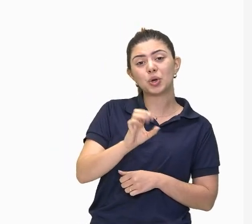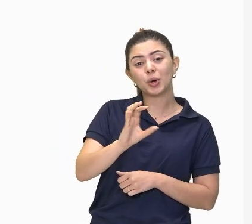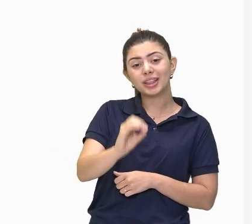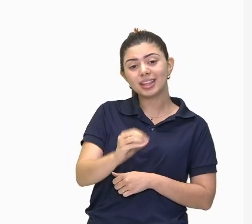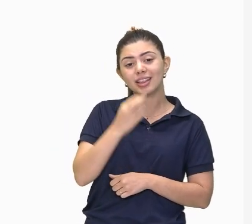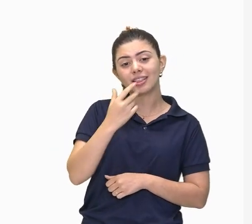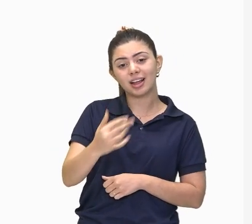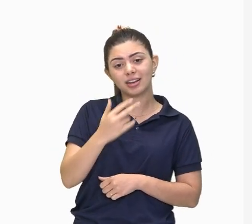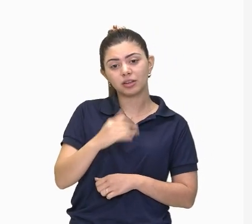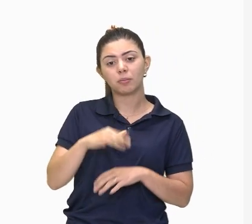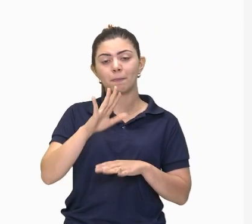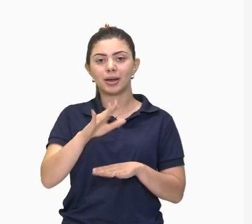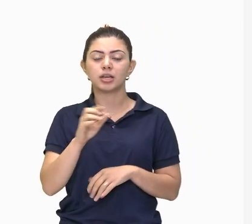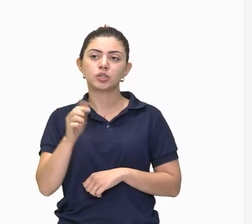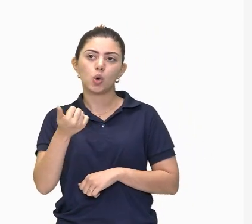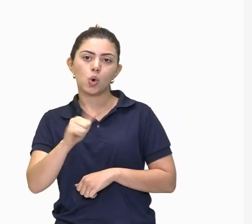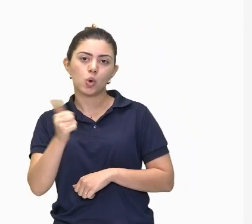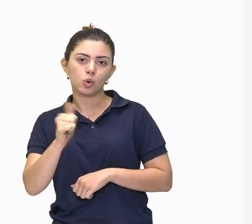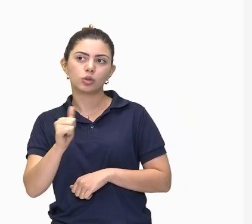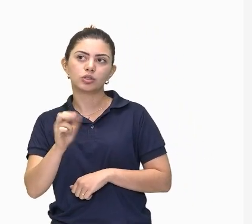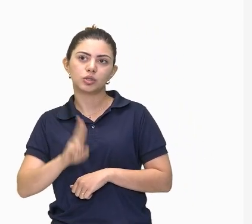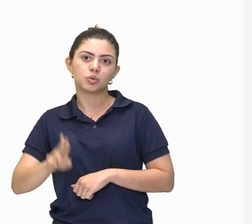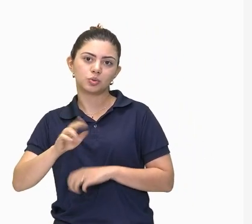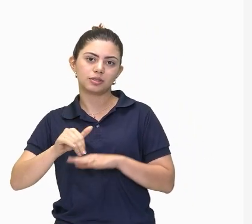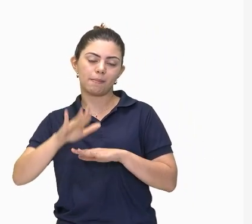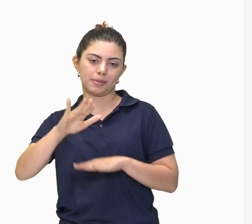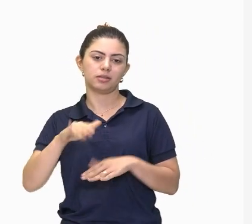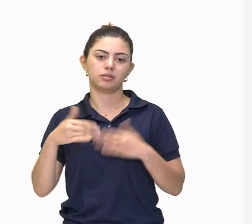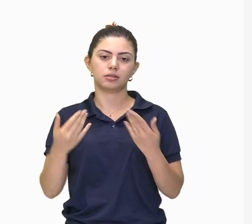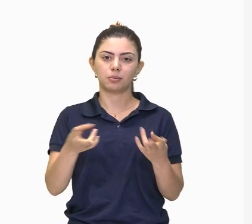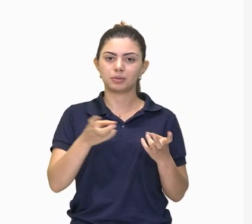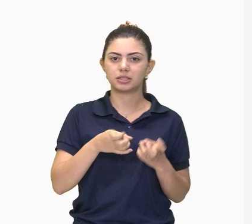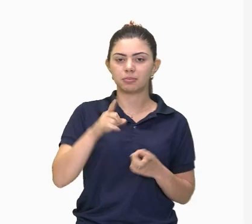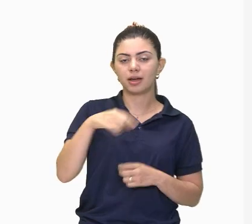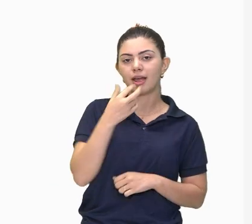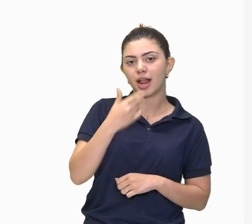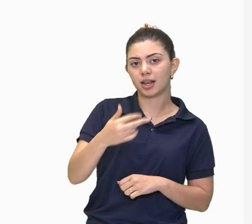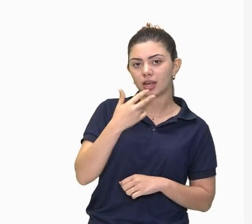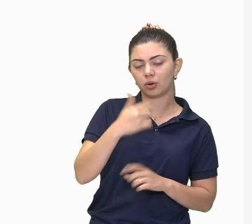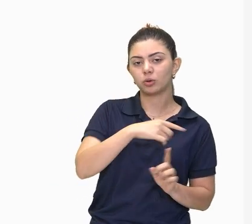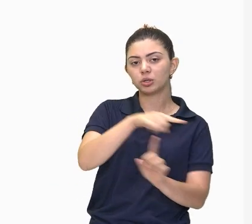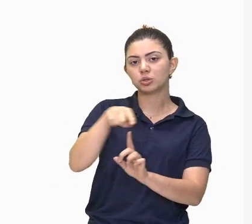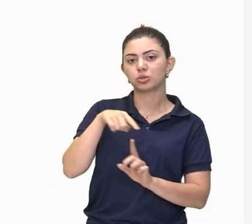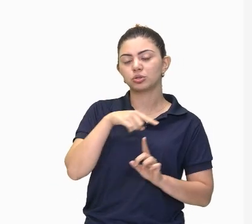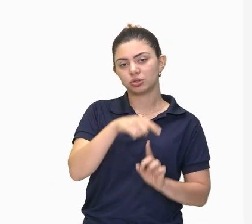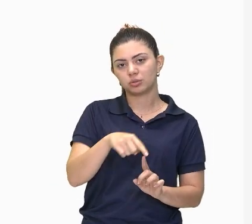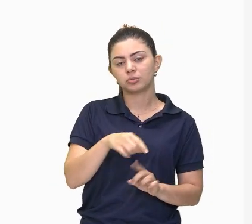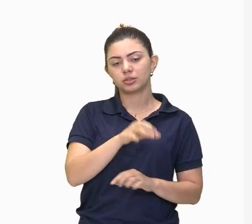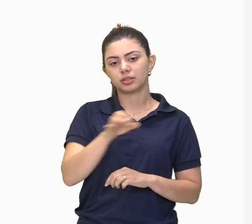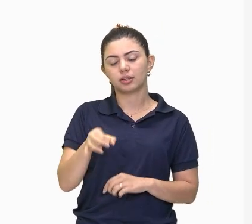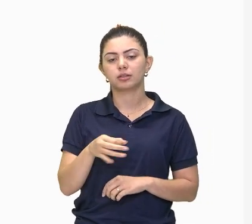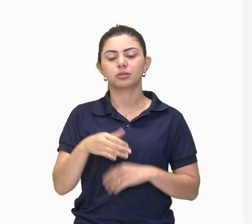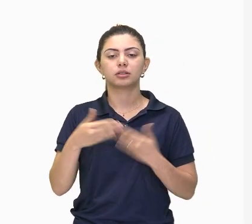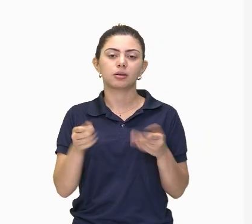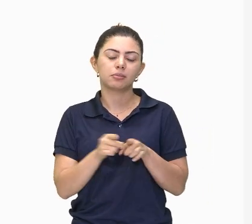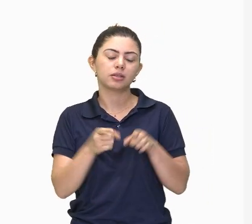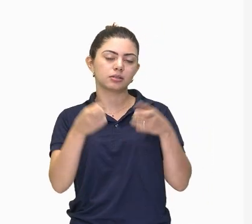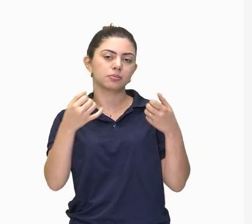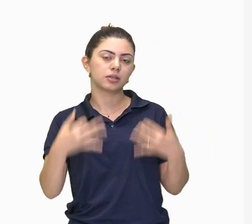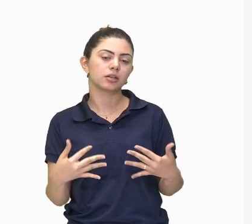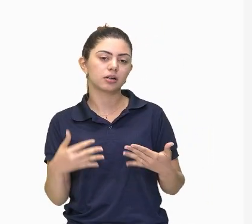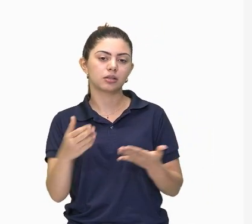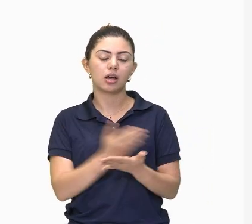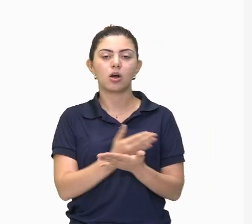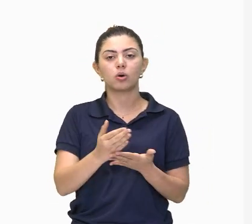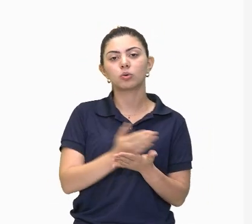11 são os mais praticados. Então, nós falamos aí sobre a questão do idioma e, claro, descrevendo, inclusive, algumas das